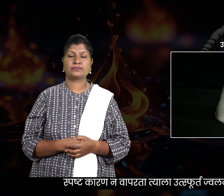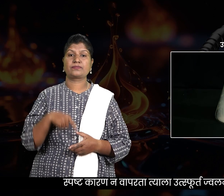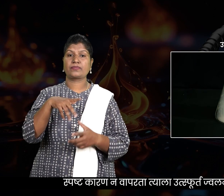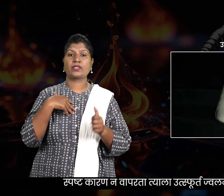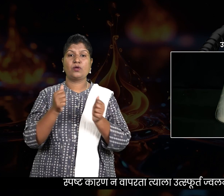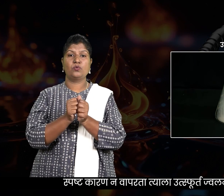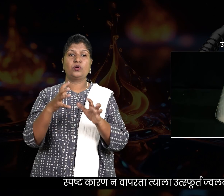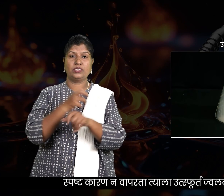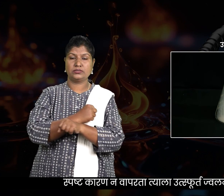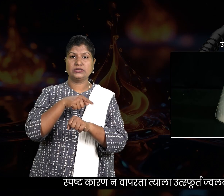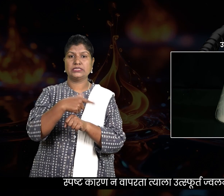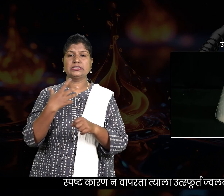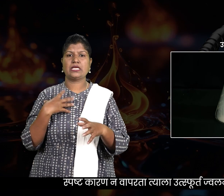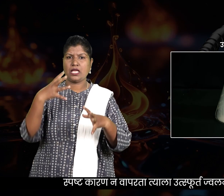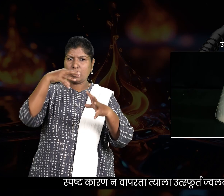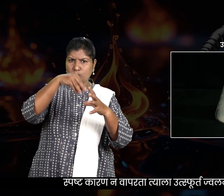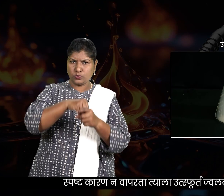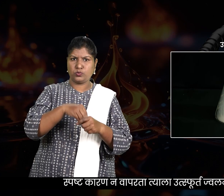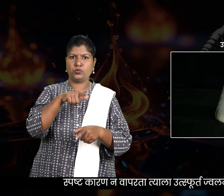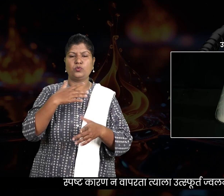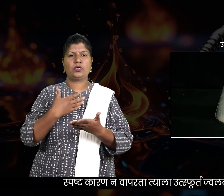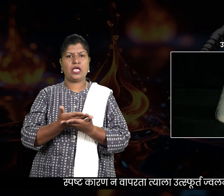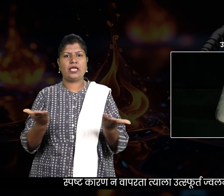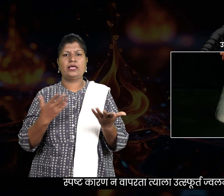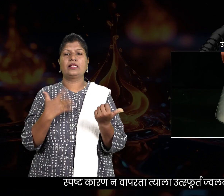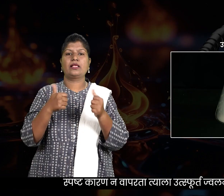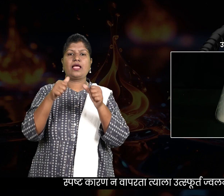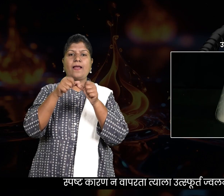कारण न वापरता त्याला उत्स्फूर्त ज्वलन म्हणतात.